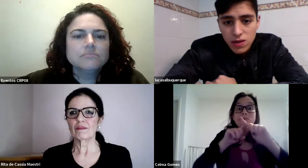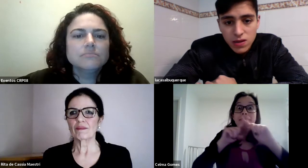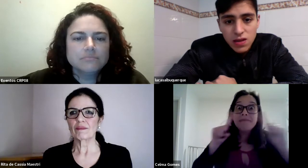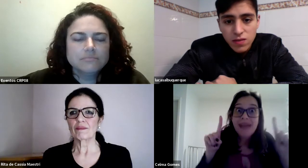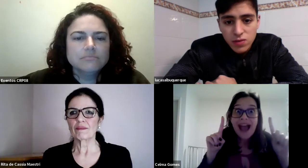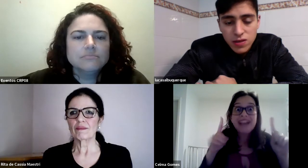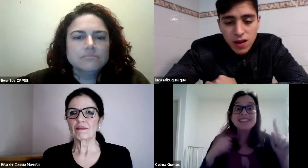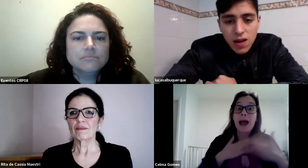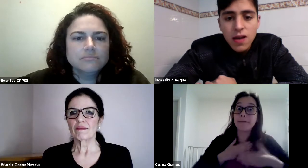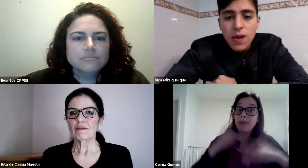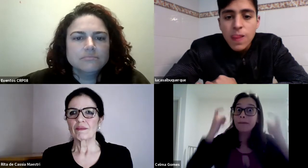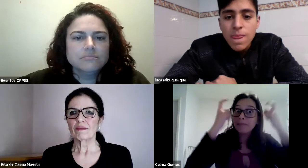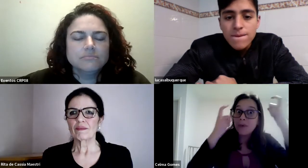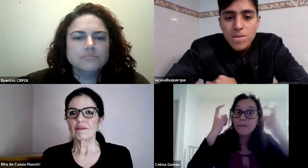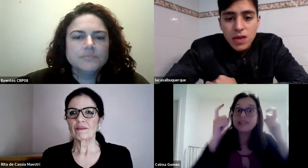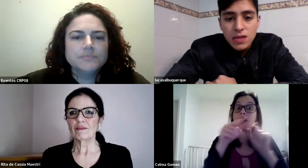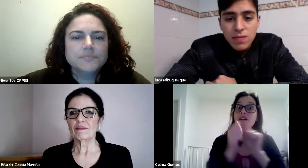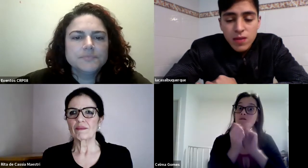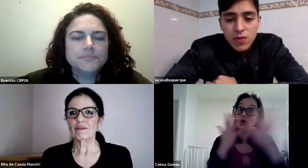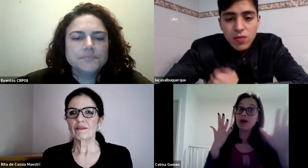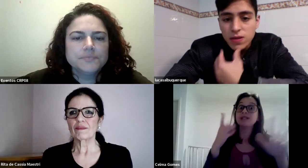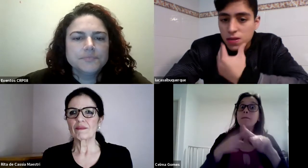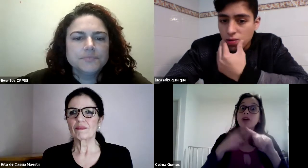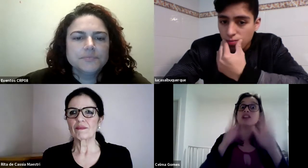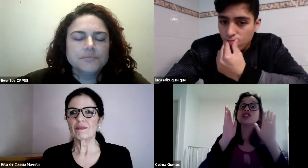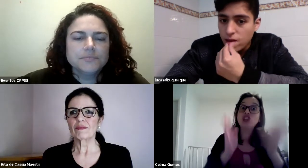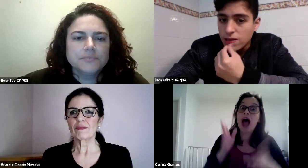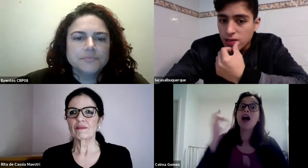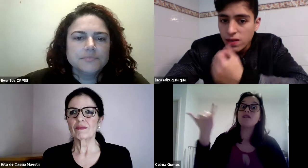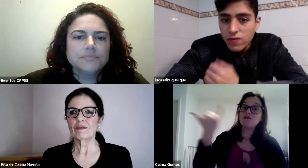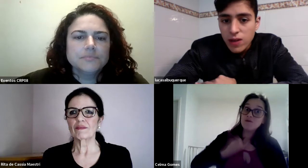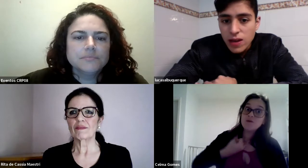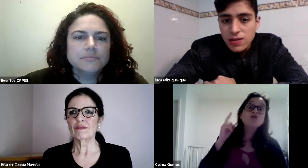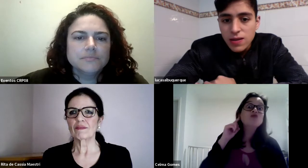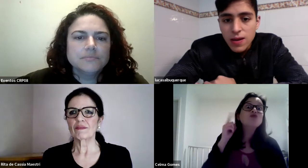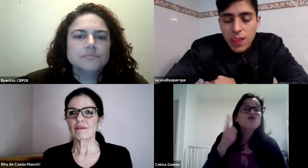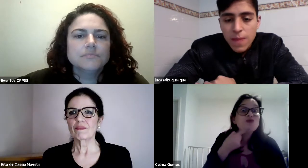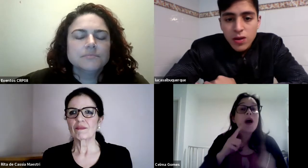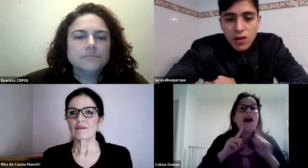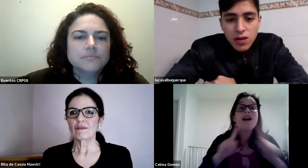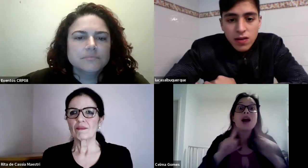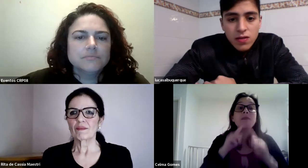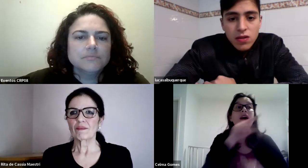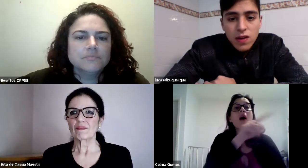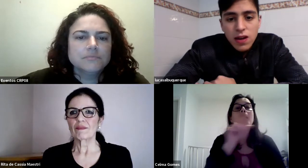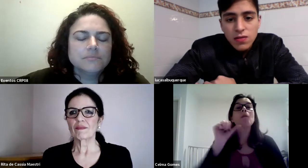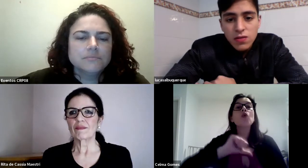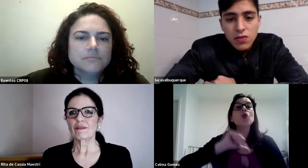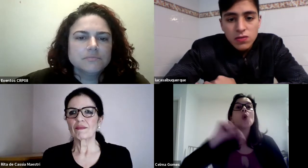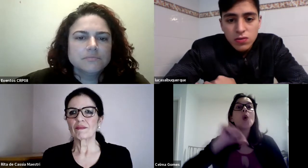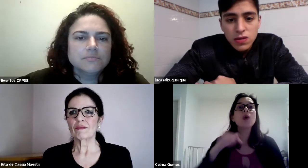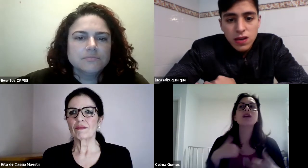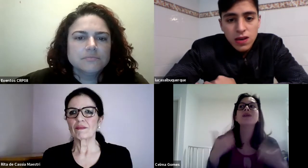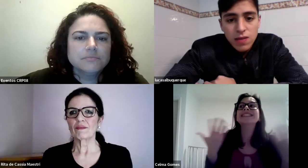ótima a iniciativa mostrar, mas na minha preocupação é sim a fluência, porque já tive relatos